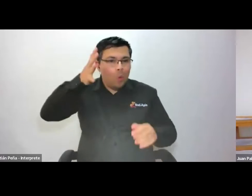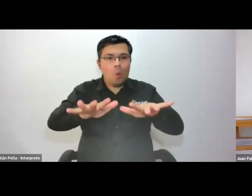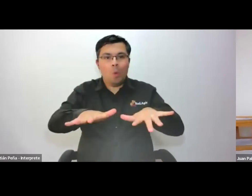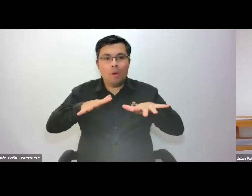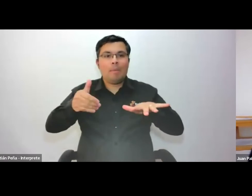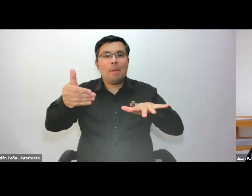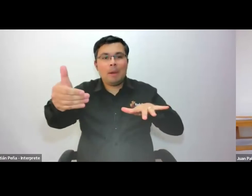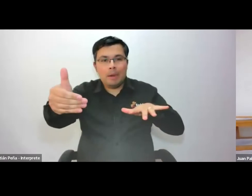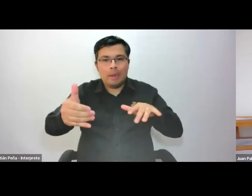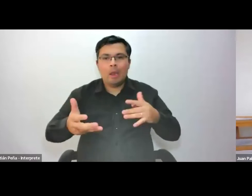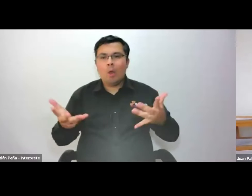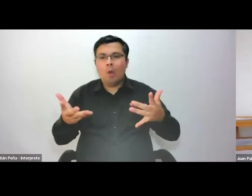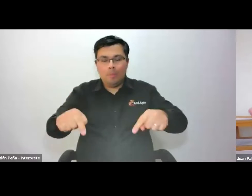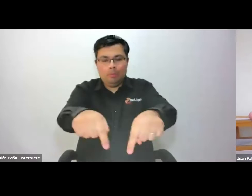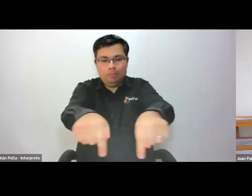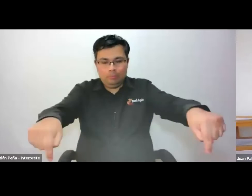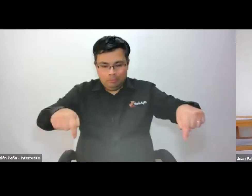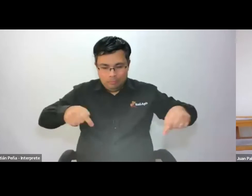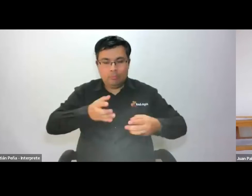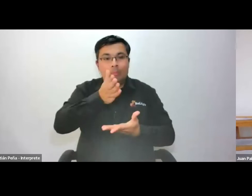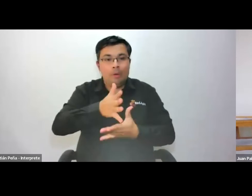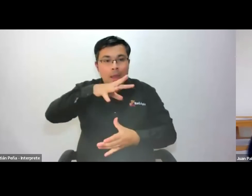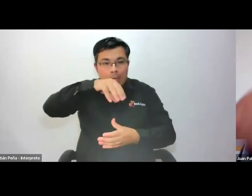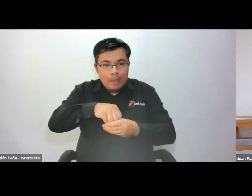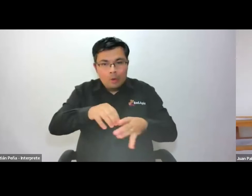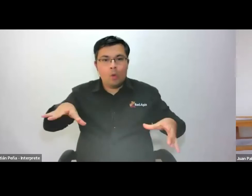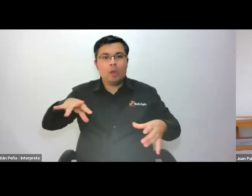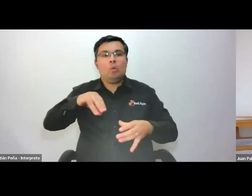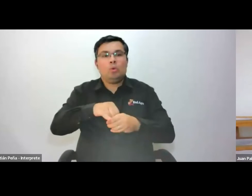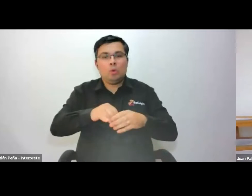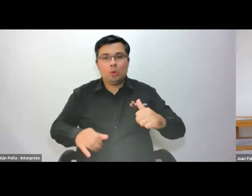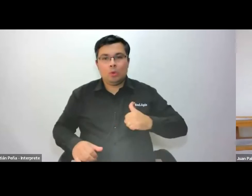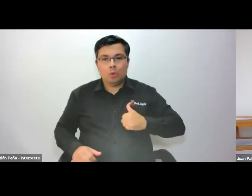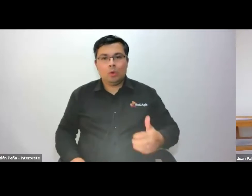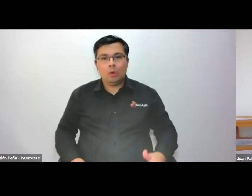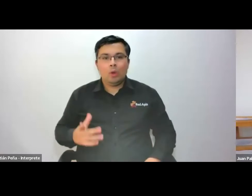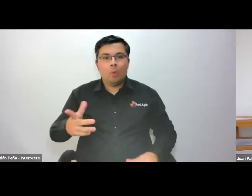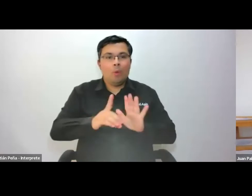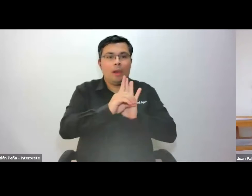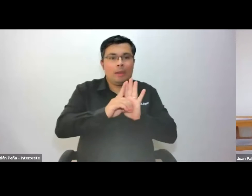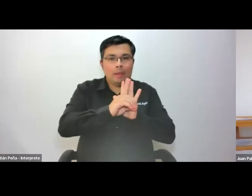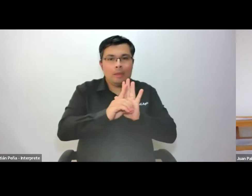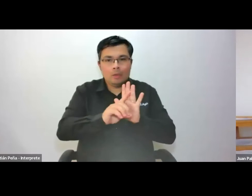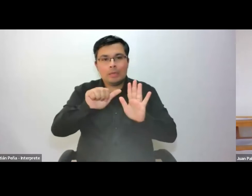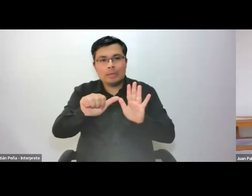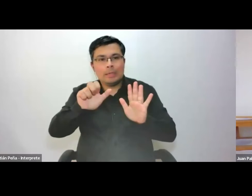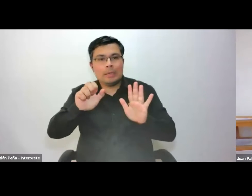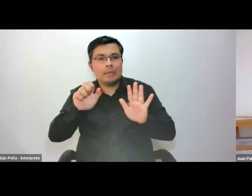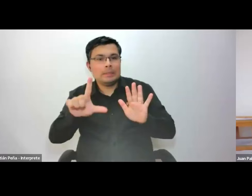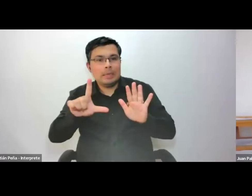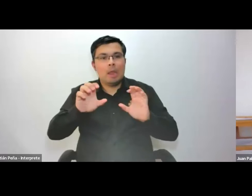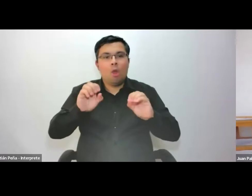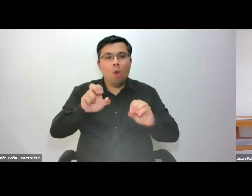en el aula, de cómo ciertos instrumentos, o como el decreto 67 o el 83, también nos van dando pistas de aquello.